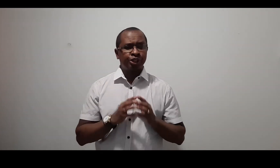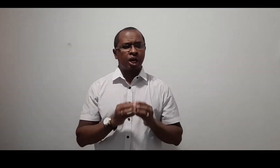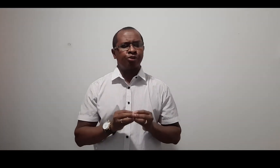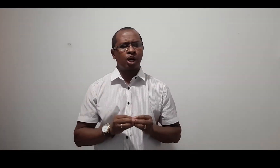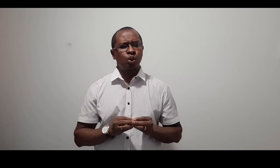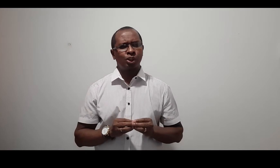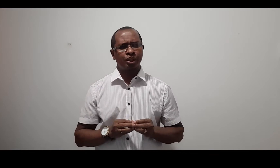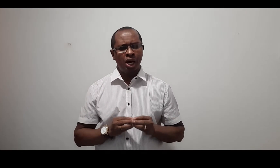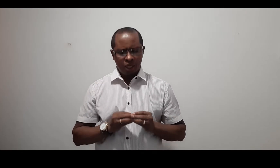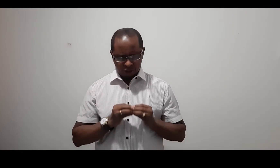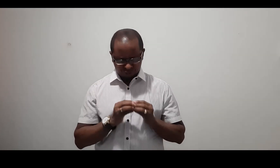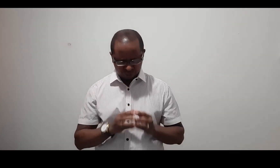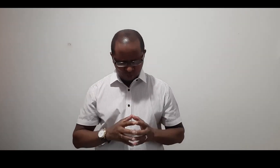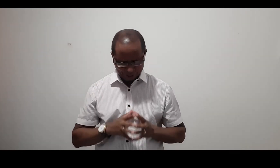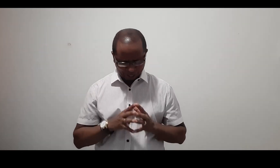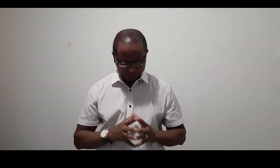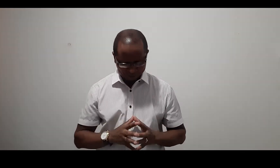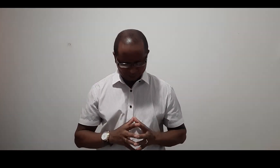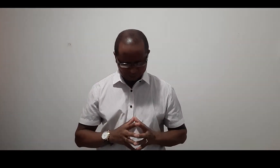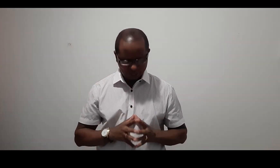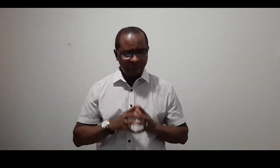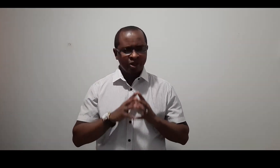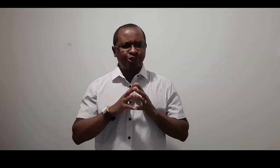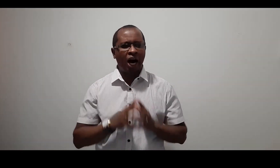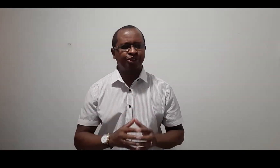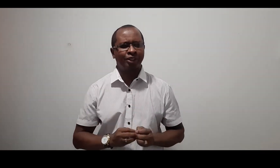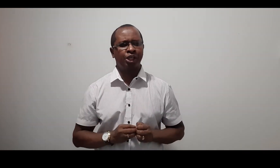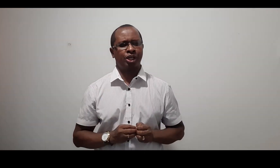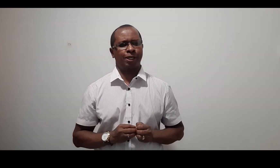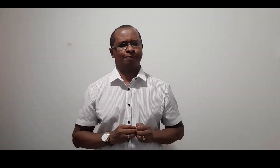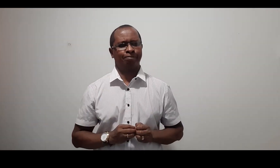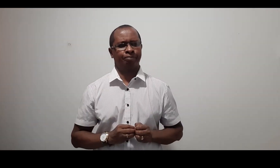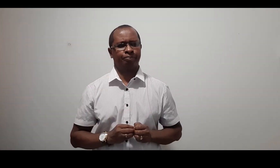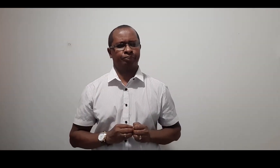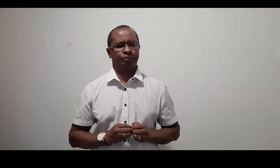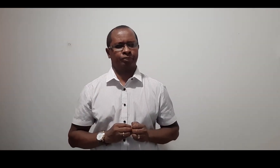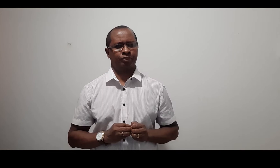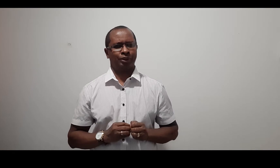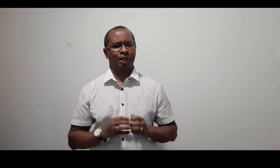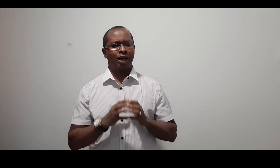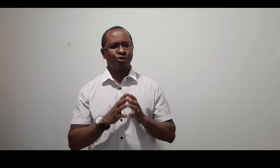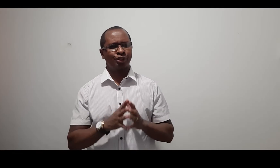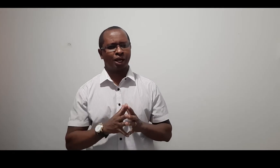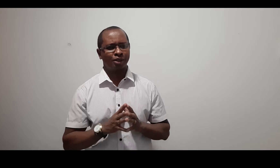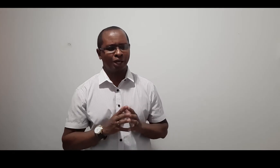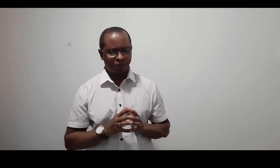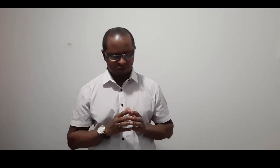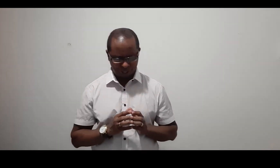fizarana faharoa kosa dia ny fo mitahiry fahafatesana. Ary ny fizarana fahatelo farany